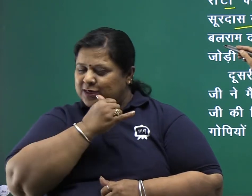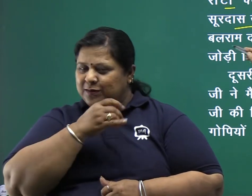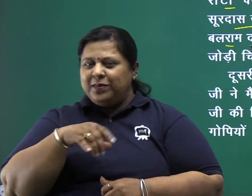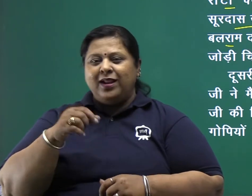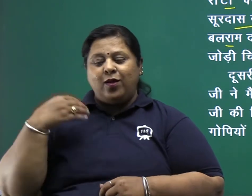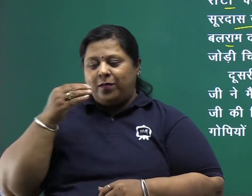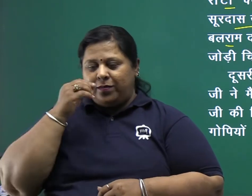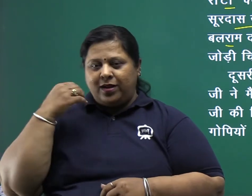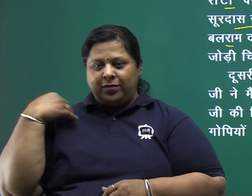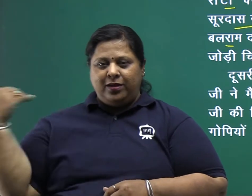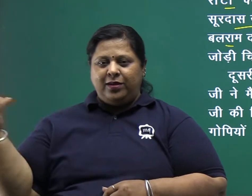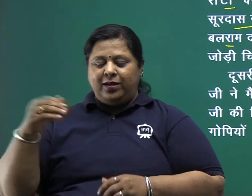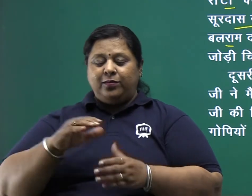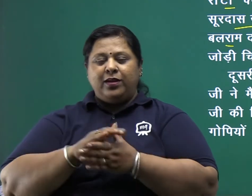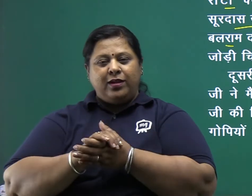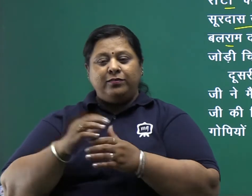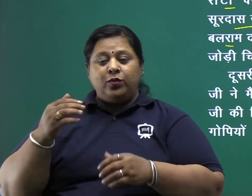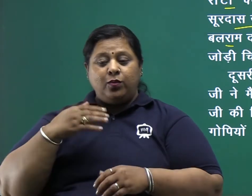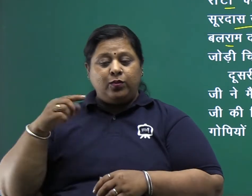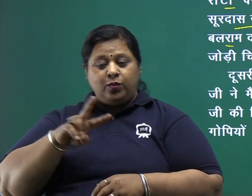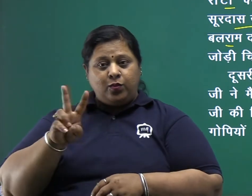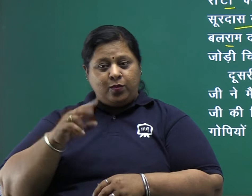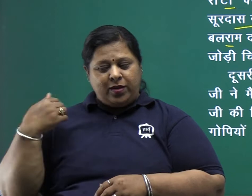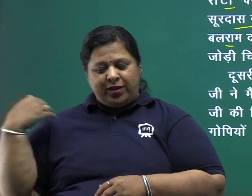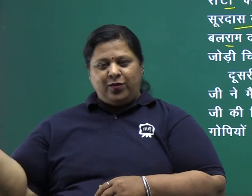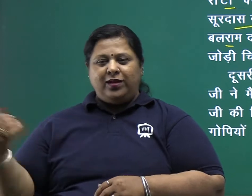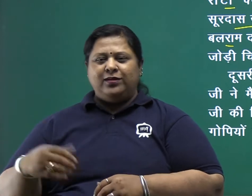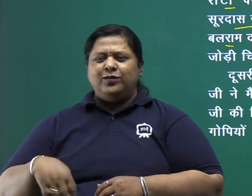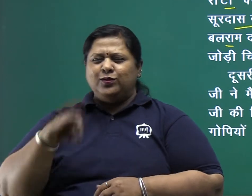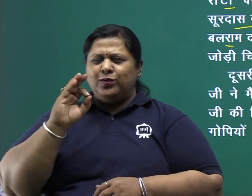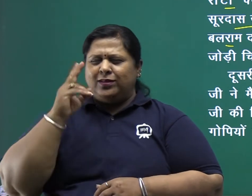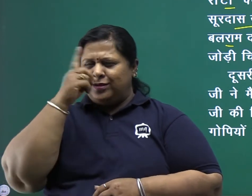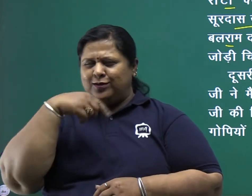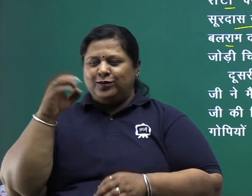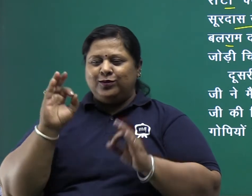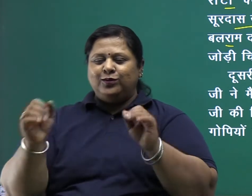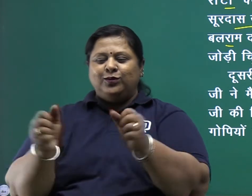बलराम दोनों भाइयों की सुंदर जोड़ी